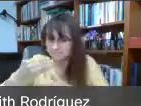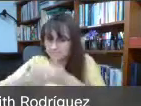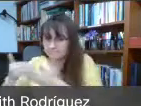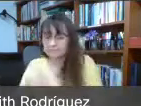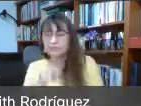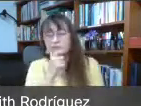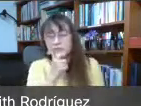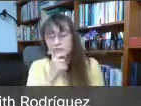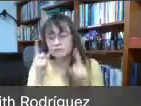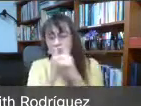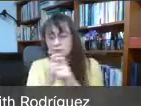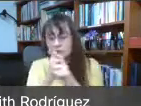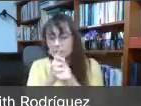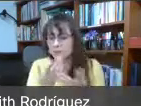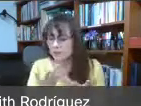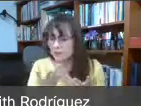Bueno,